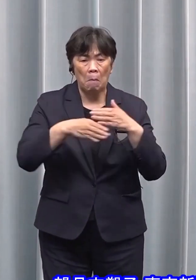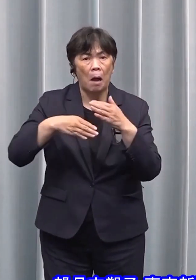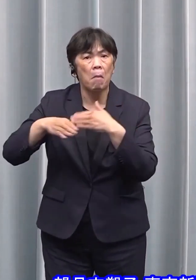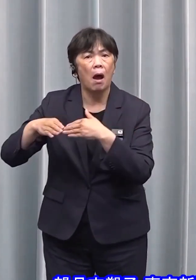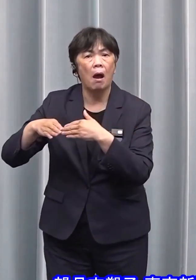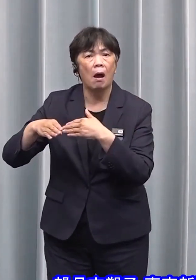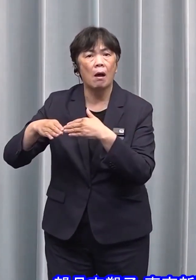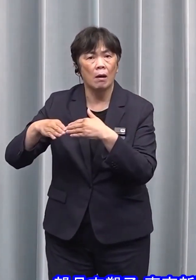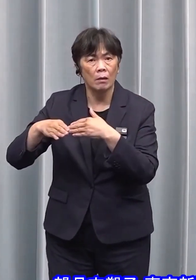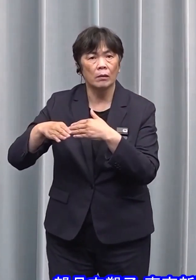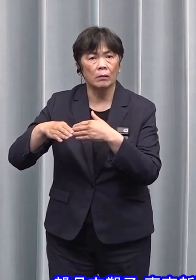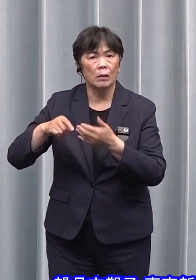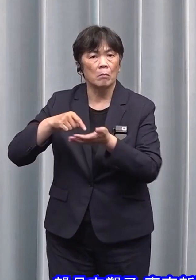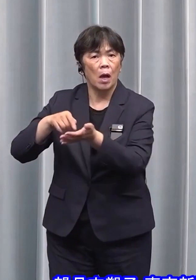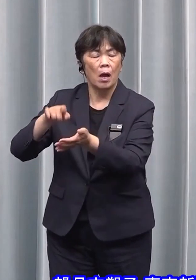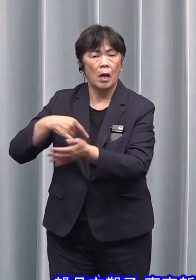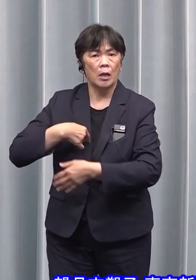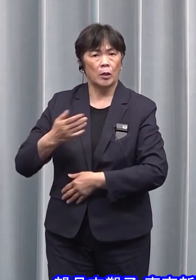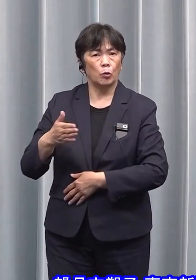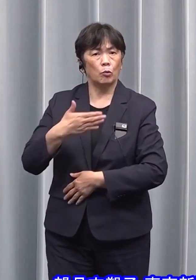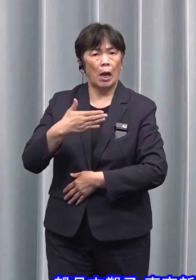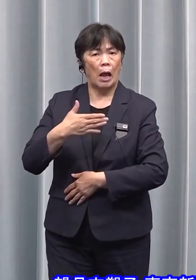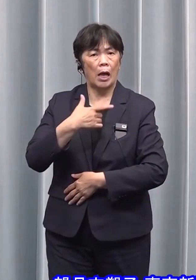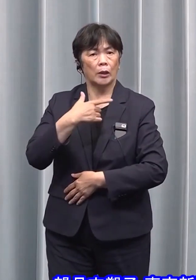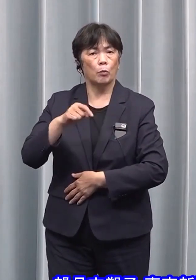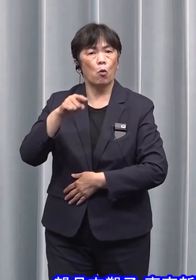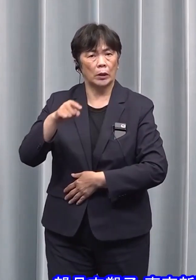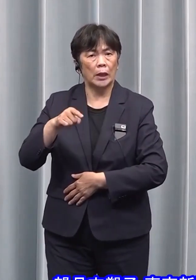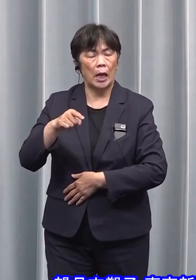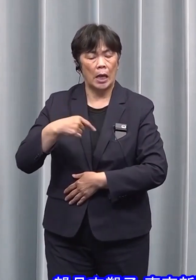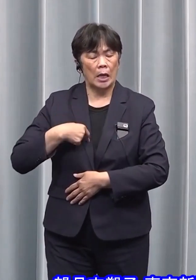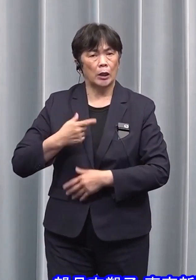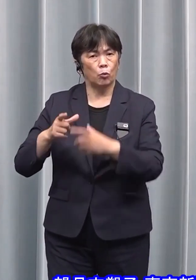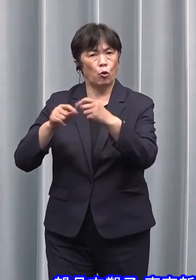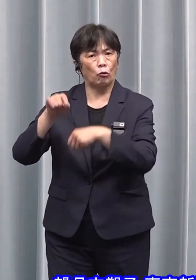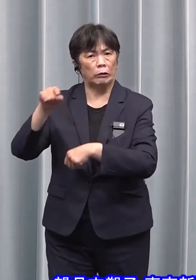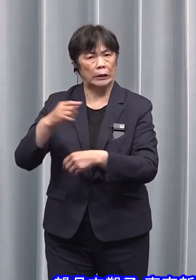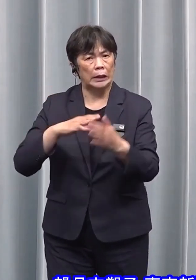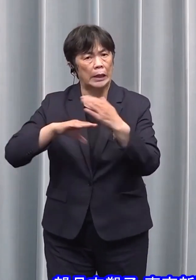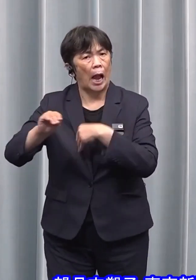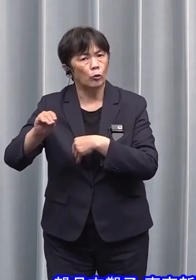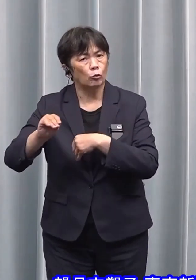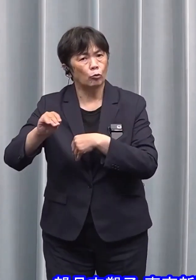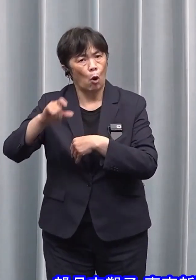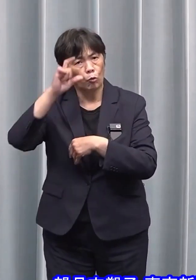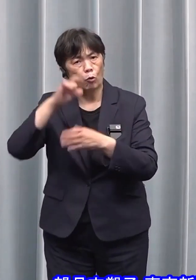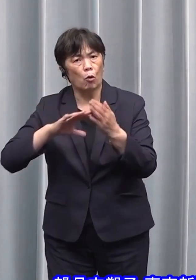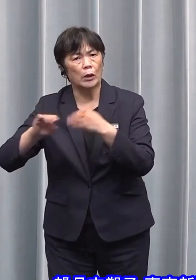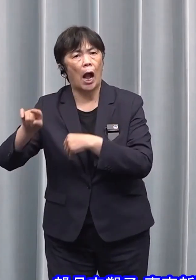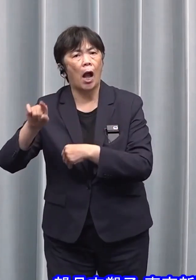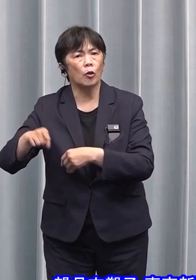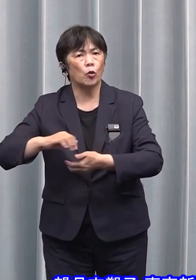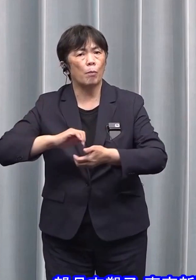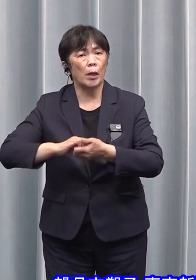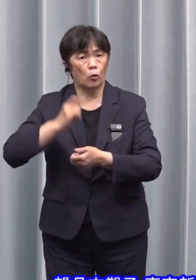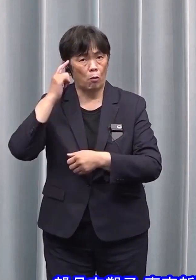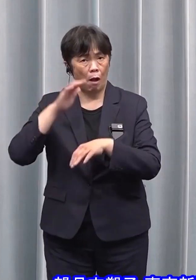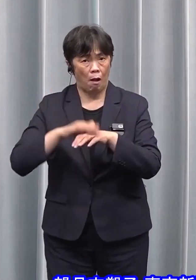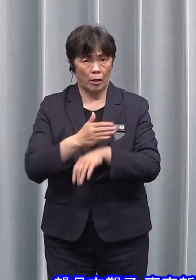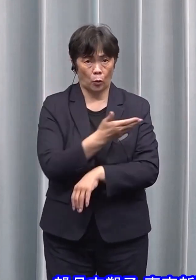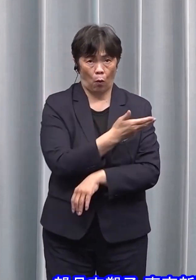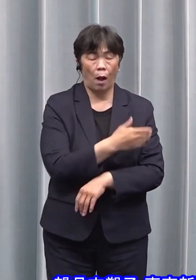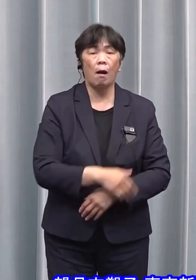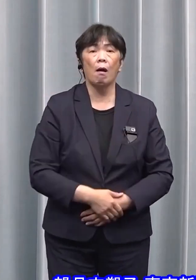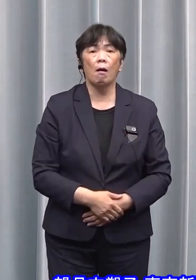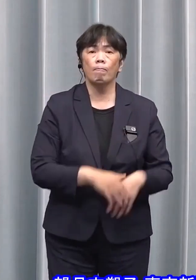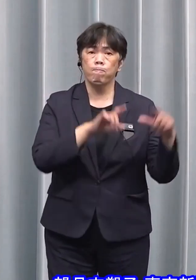んだから自ら希望して、そのイランに帰るべきだ、もしくはトルコに帰るべきだ、こういうお考えなんでしょうか。